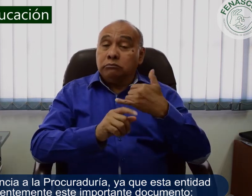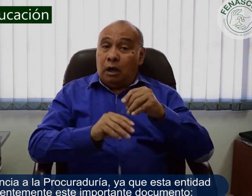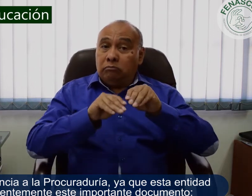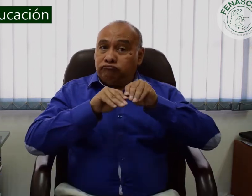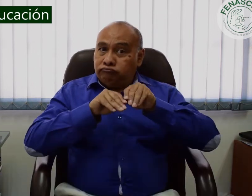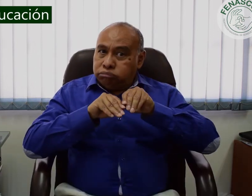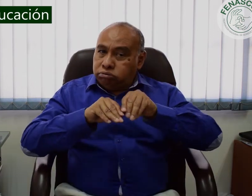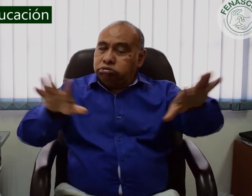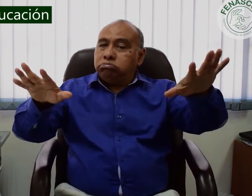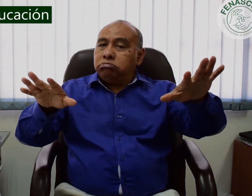importante documento.